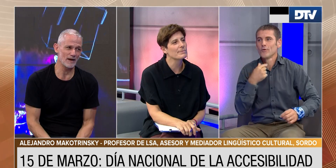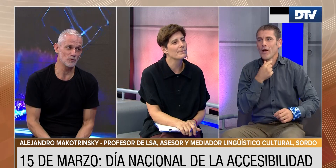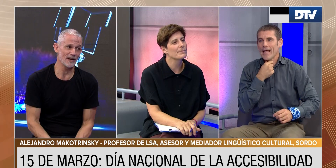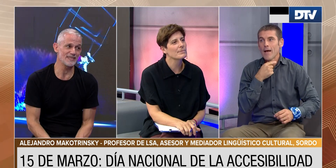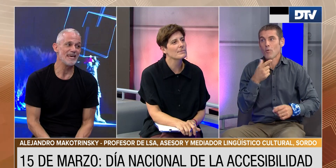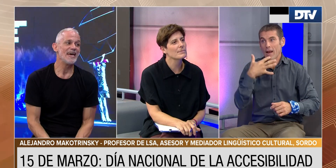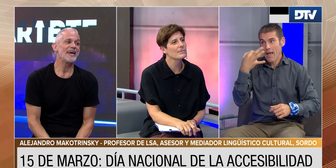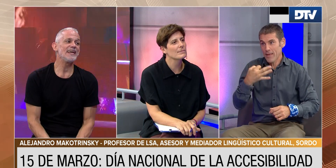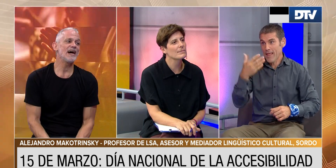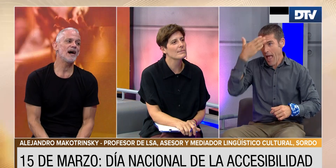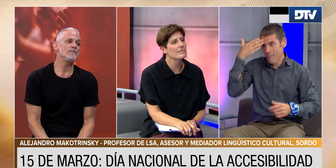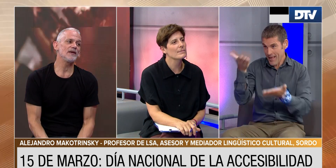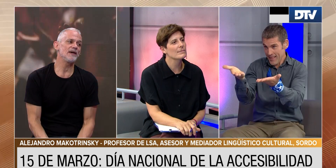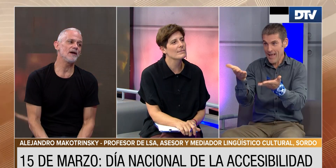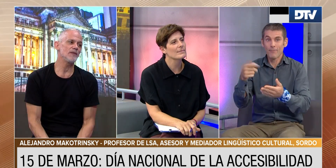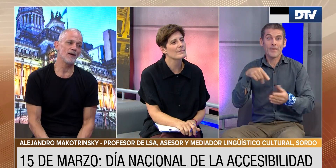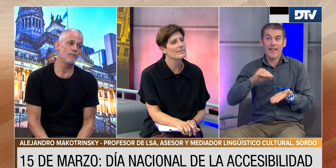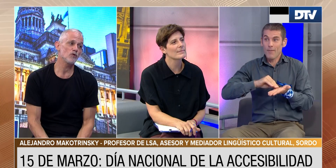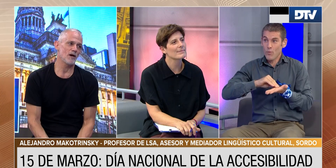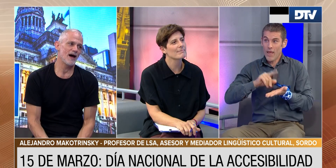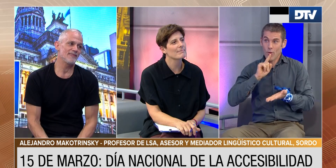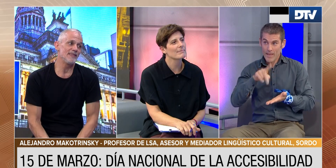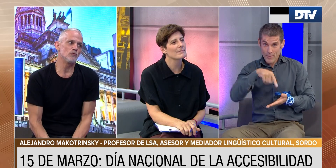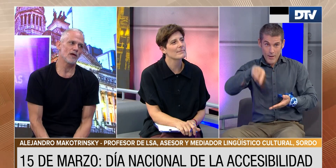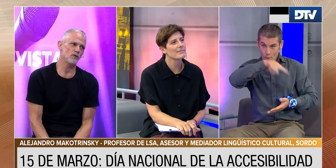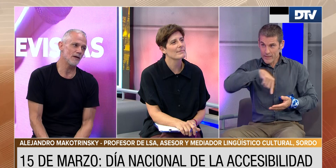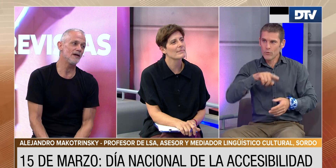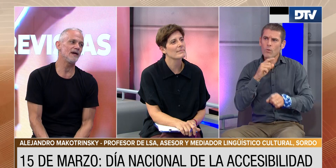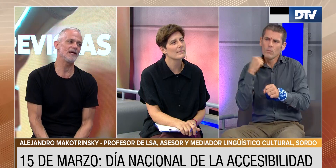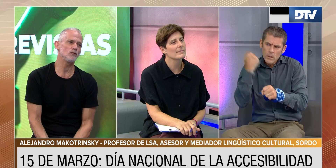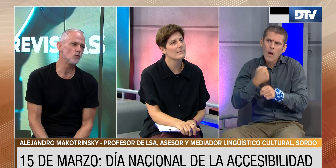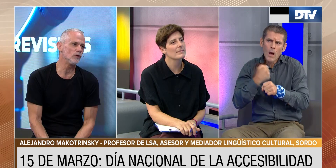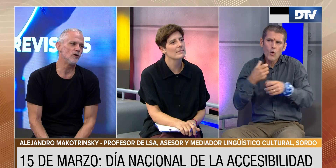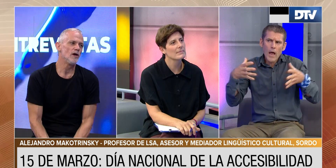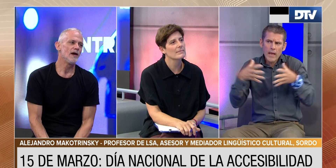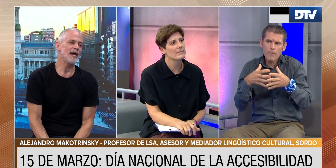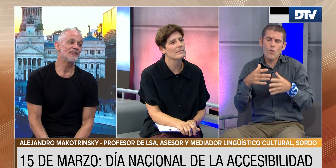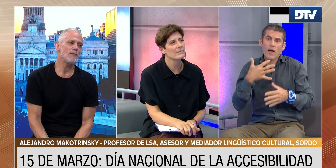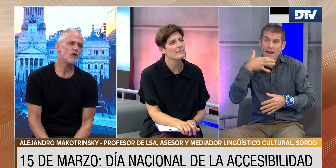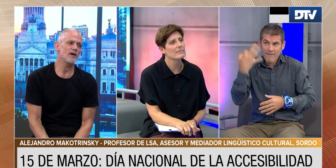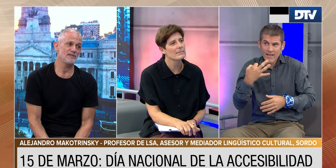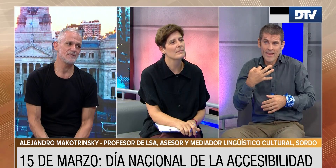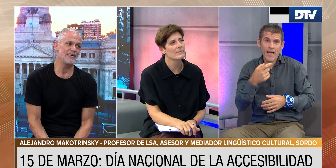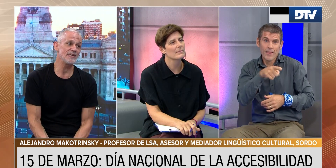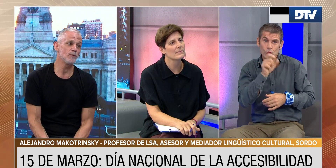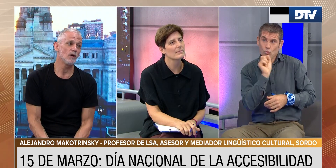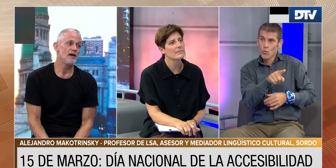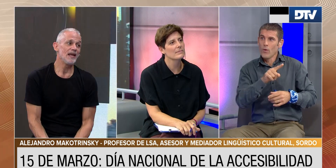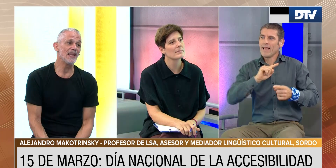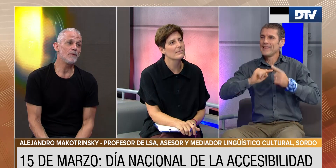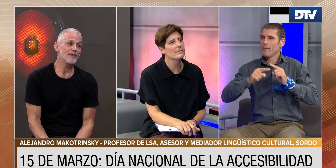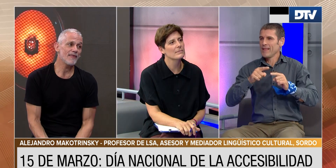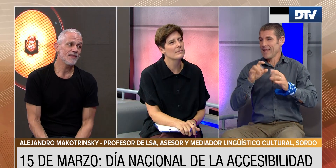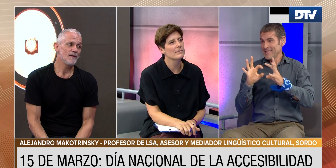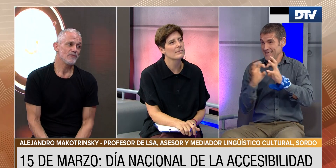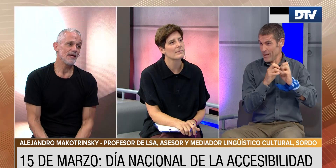quería agregar. Muchas gracias. Quería, a ver, vos, Amanda y Diputados TV, el estudio, el trabajo que se hace en equipo,